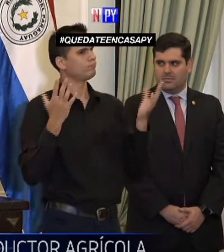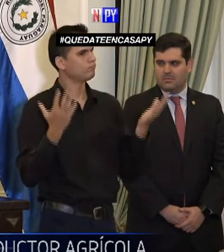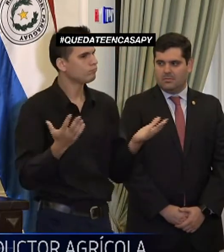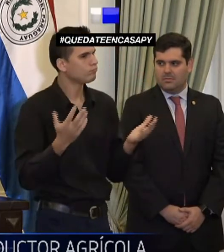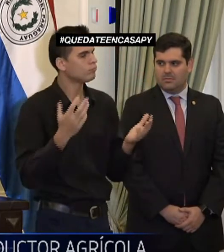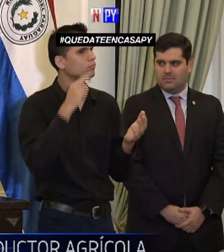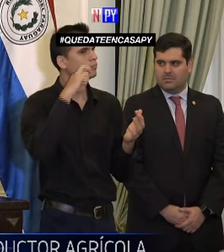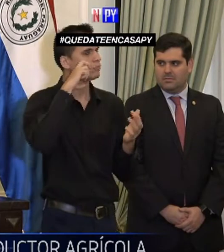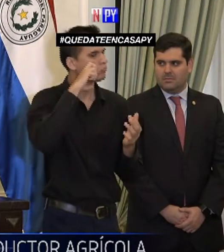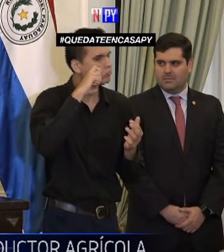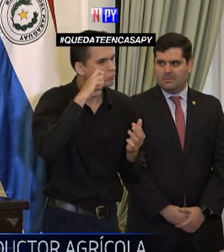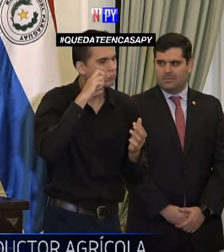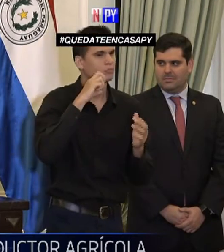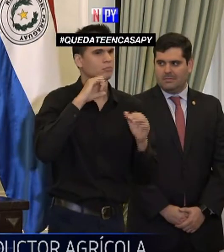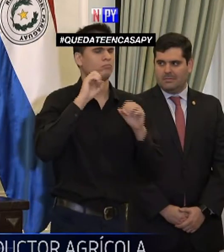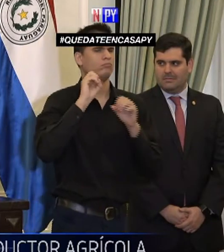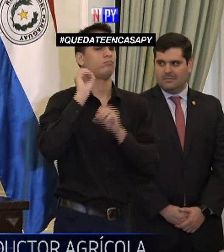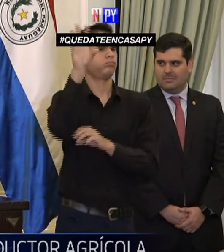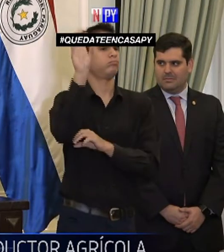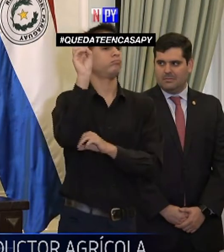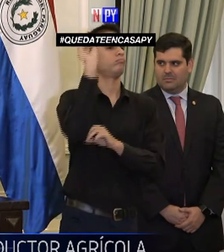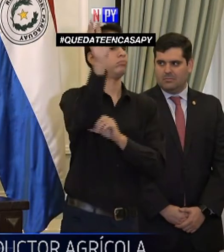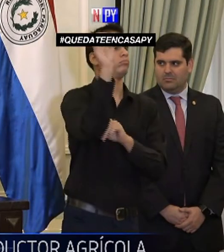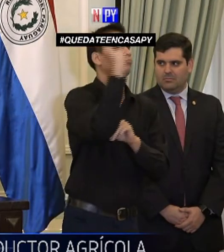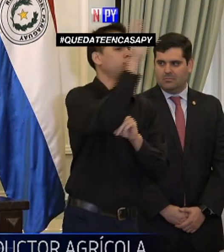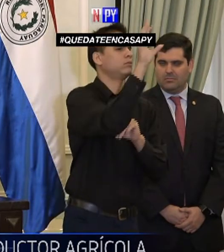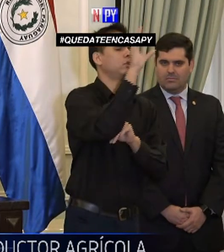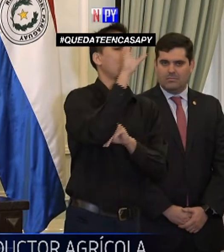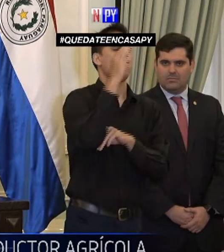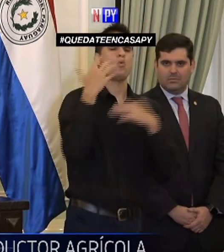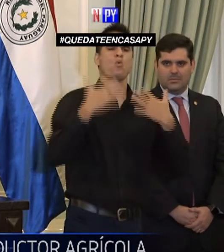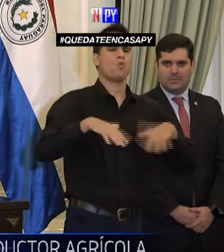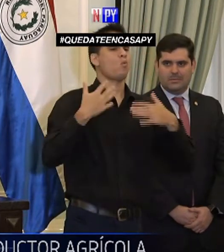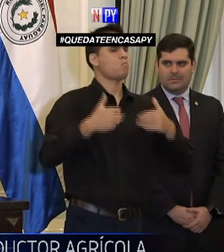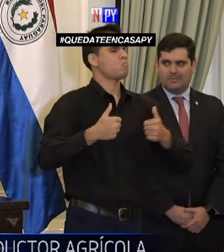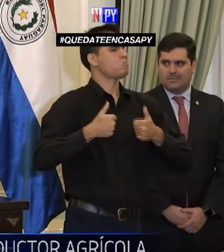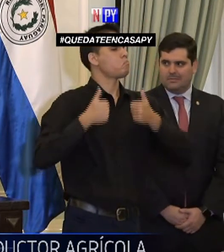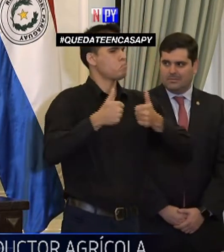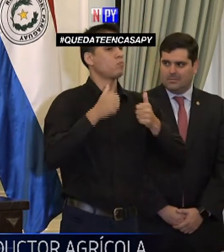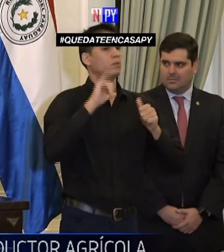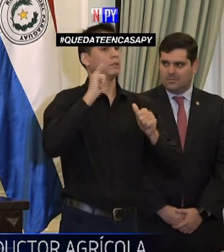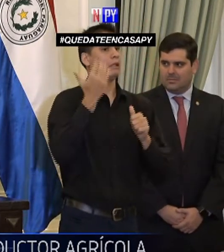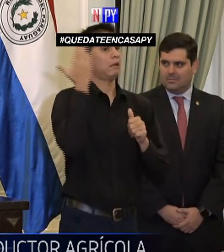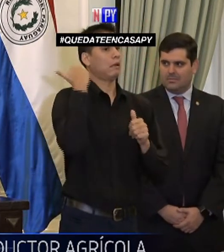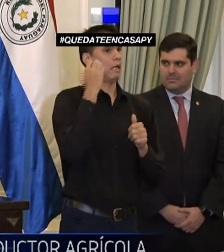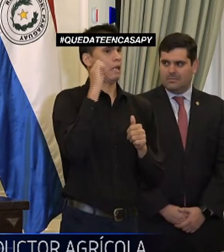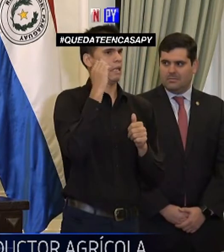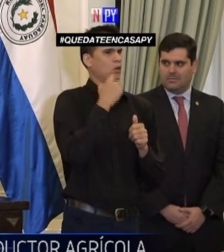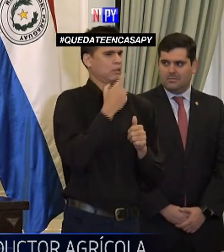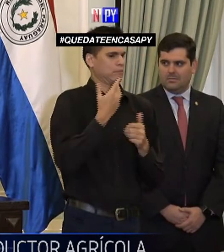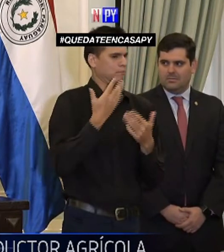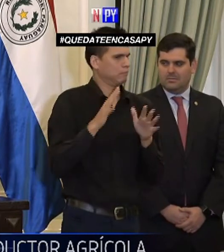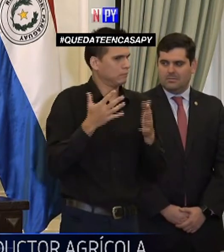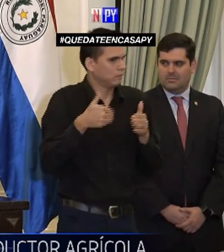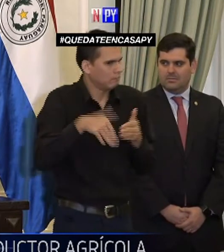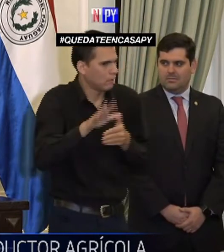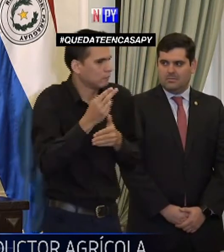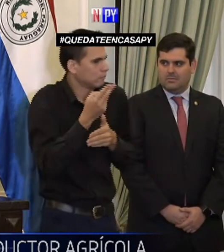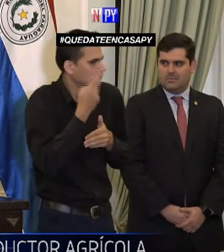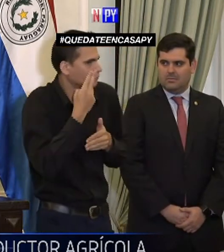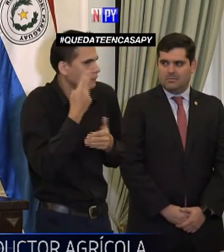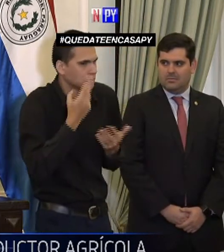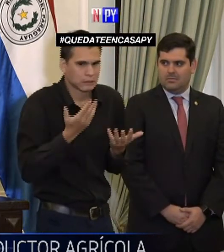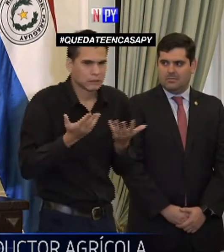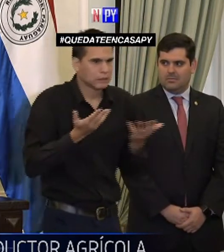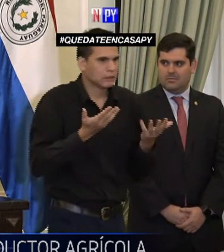carne en general, muy bueno. Se anunciaba en enero que podíamos tener problemas. Ustedes tienen